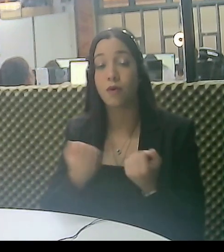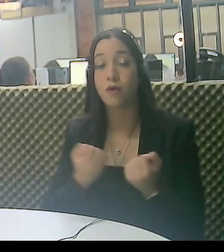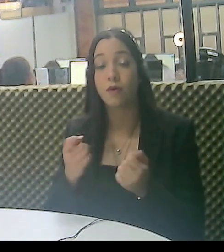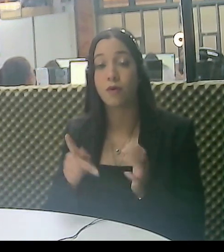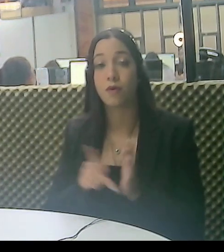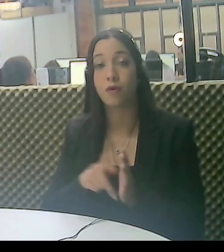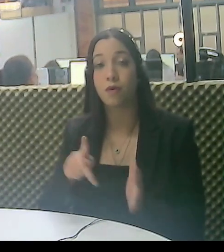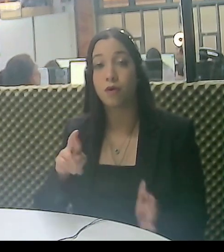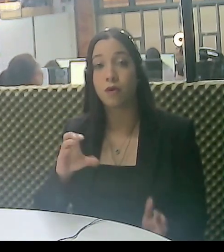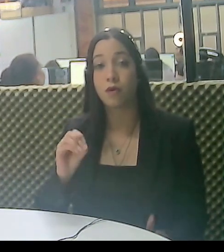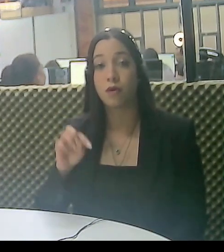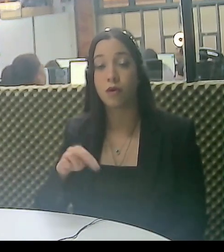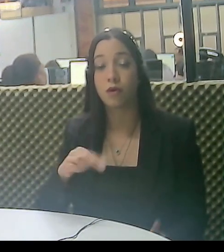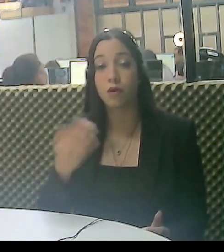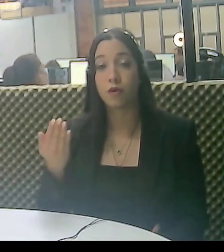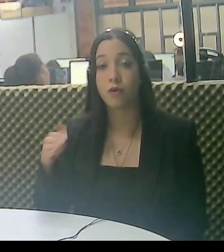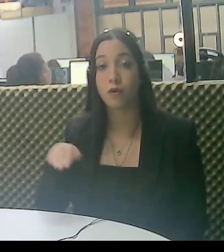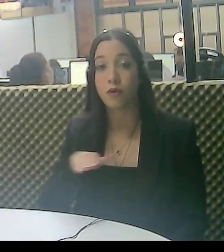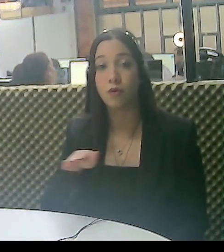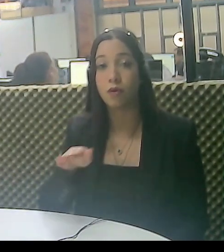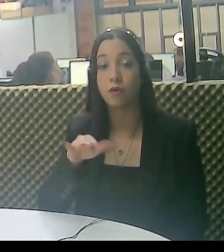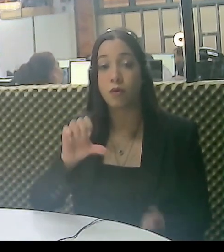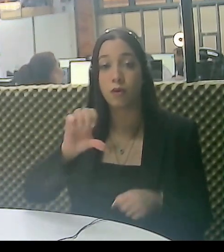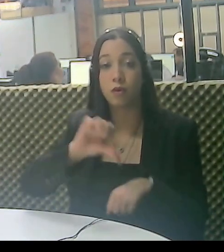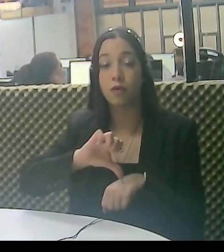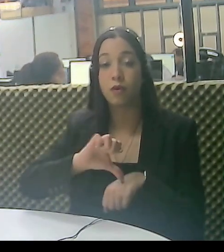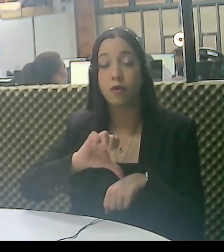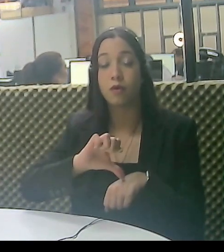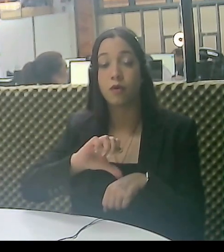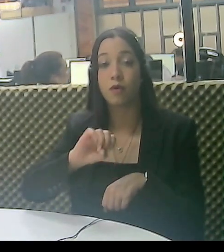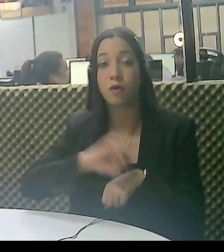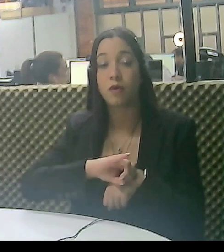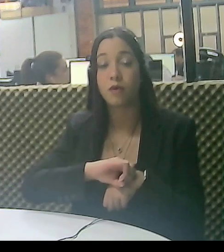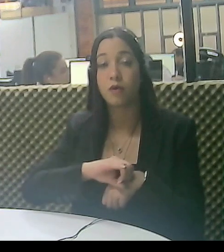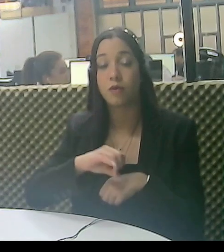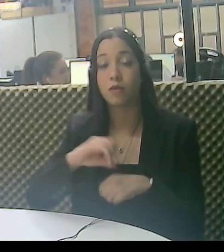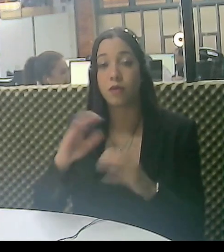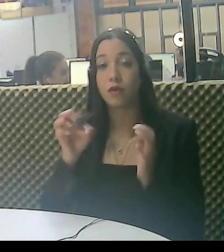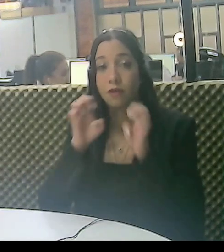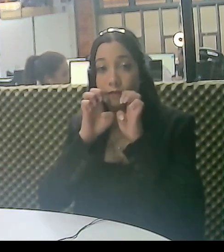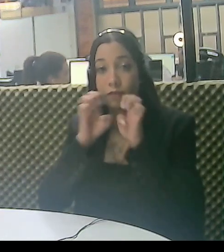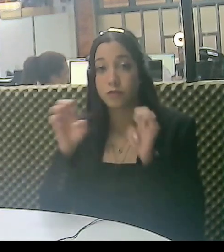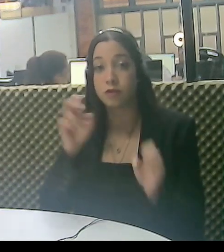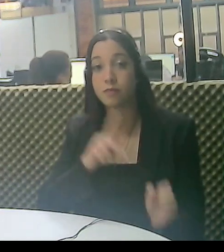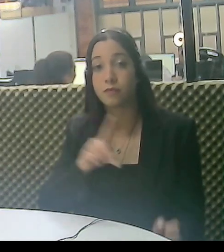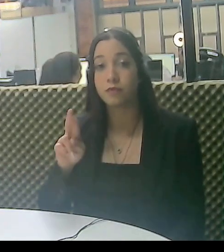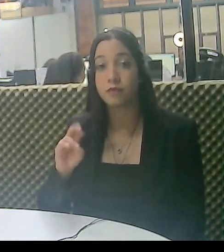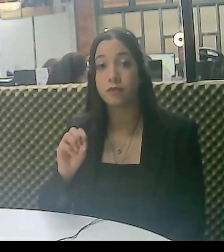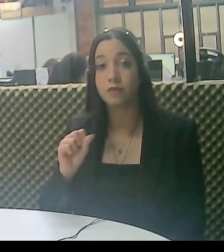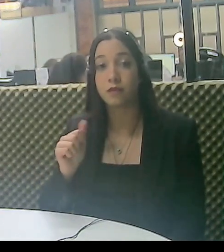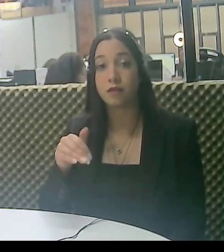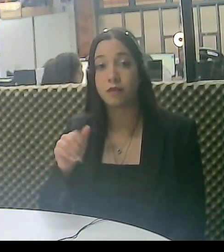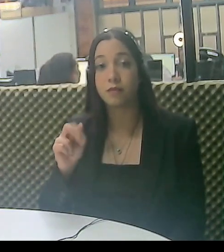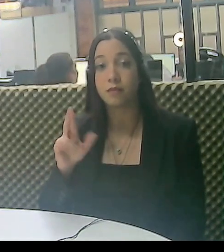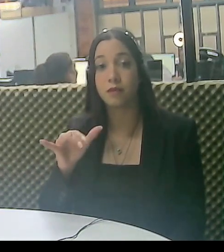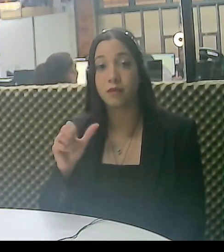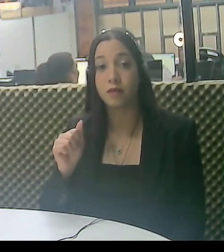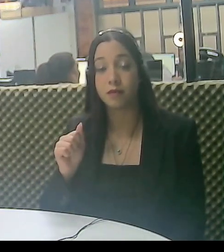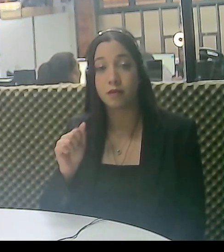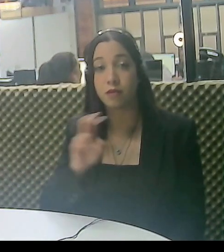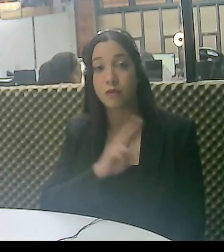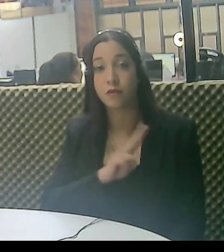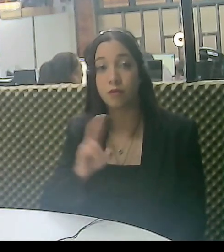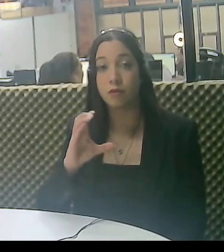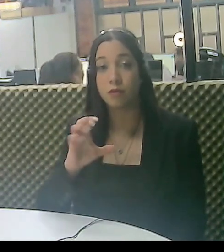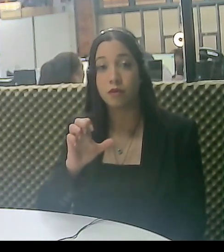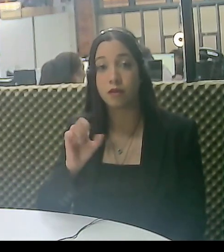veículo fica no estacionamento do Centro Evangélico de Integração e Aprendizado, professora Rosa Maria Melo, o CEIA,